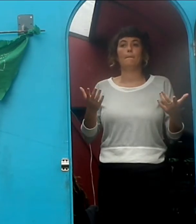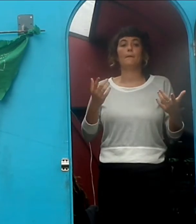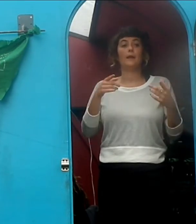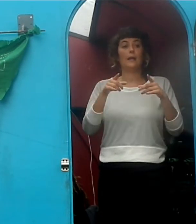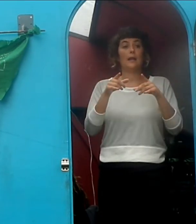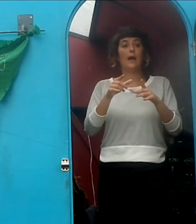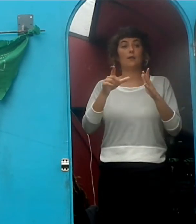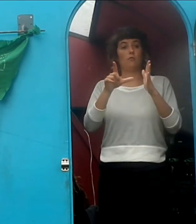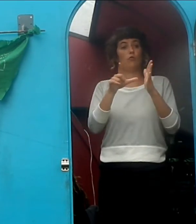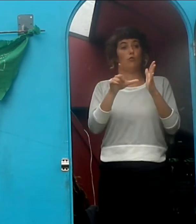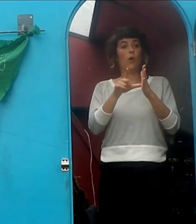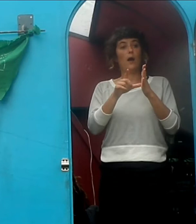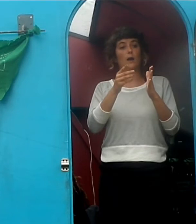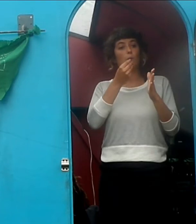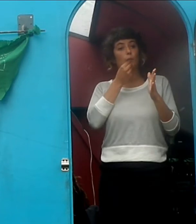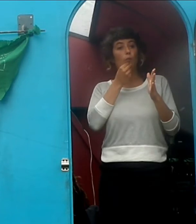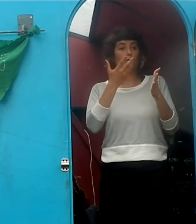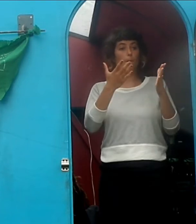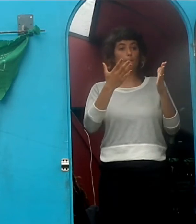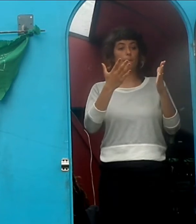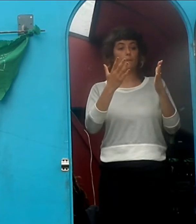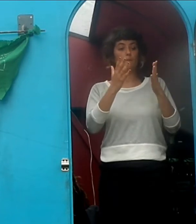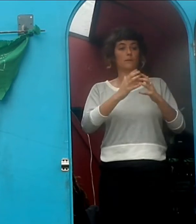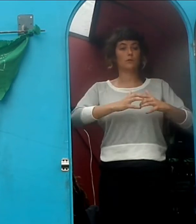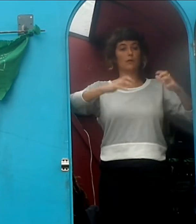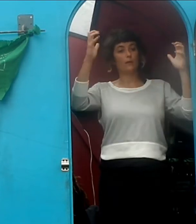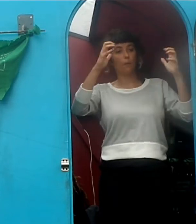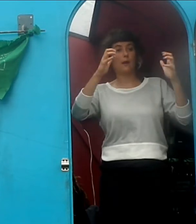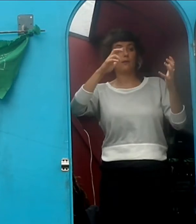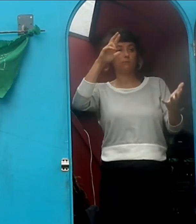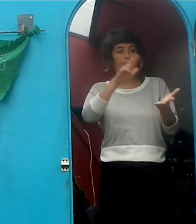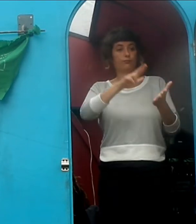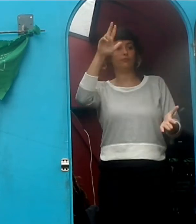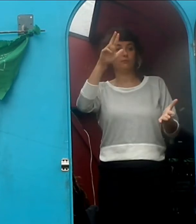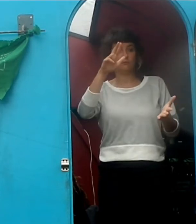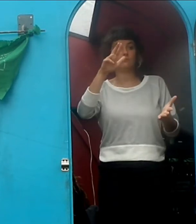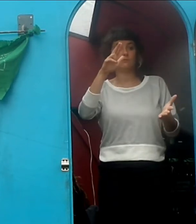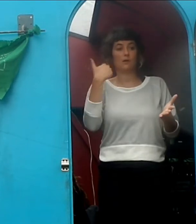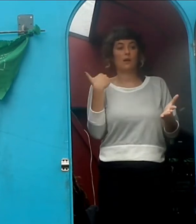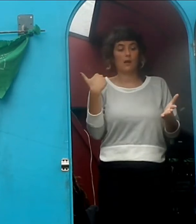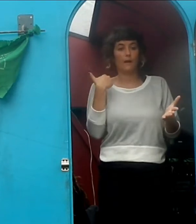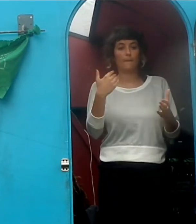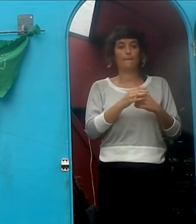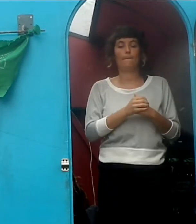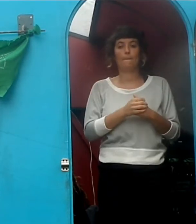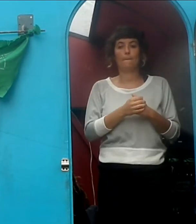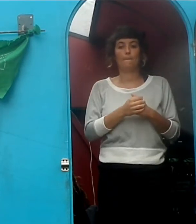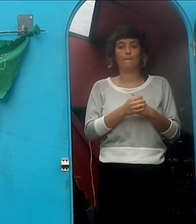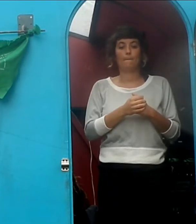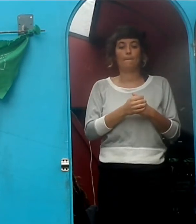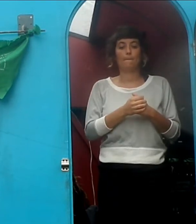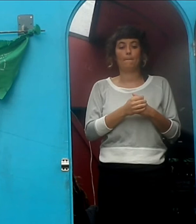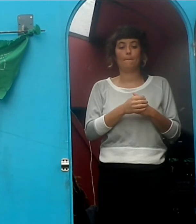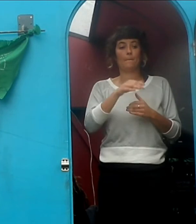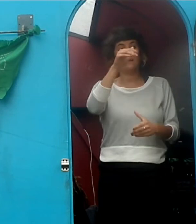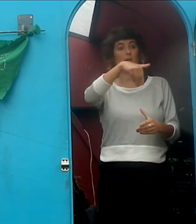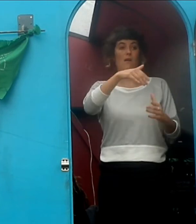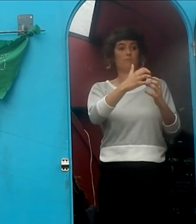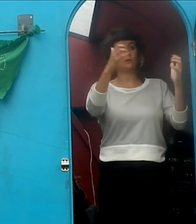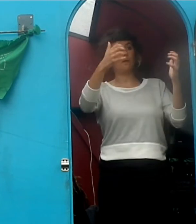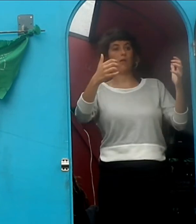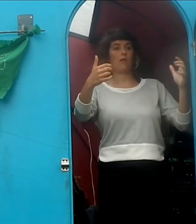Le projet de loi est enfin passé au Parlement, enfin qu'on appelle le Congrès en fait là-bas. Donc